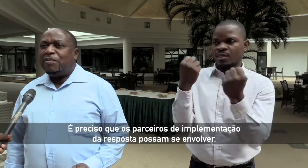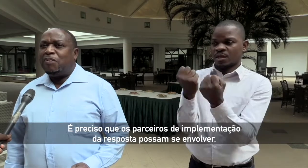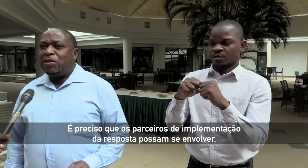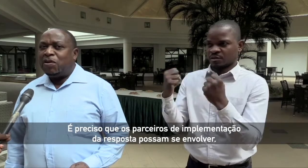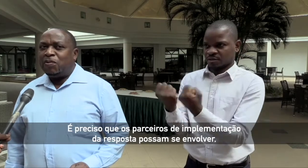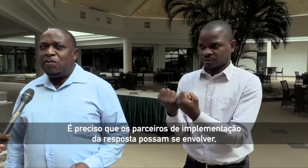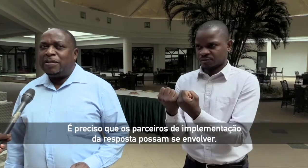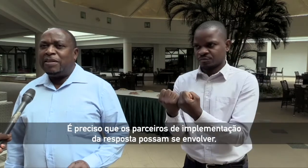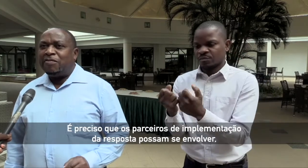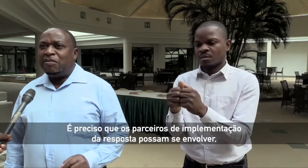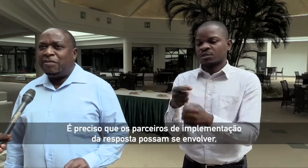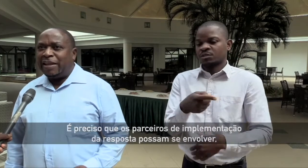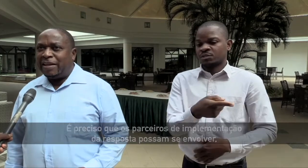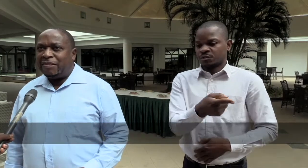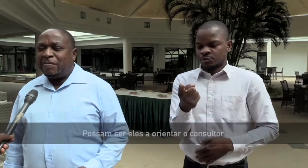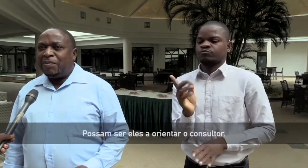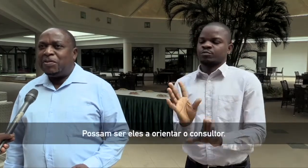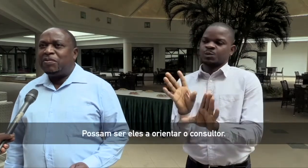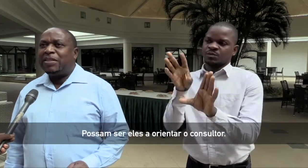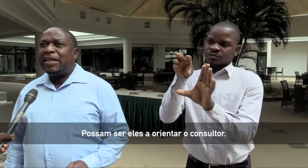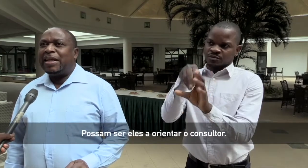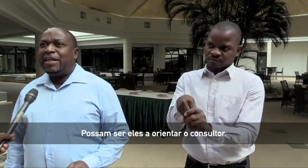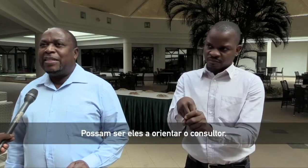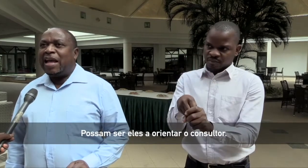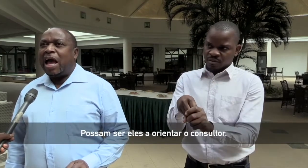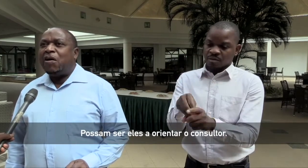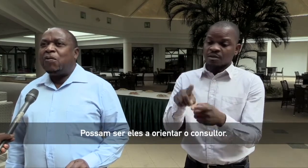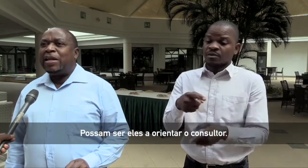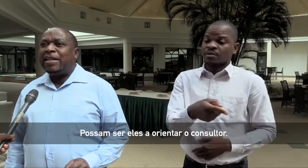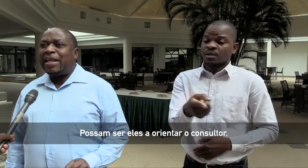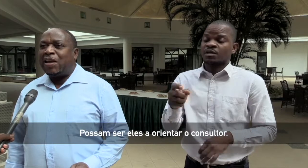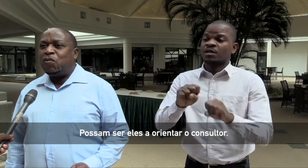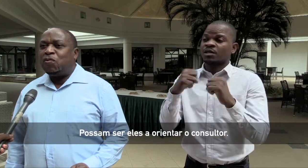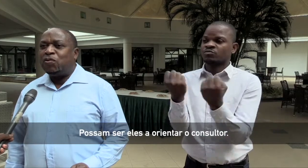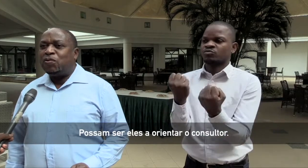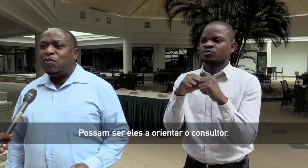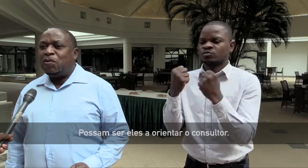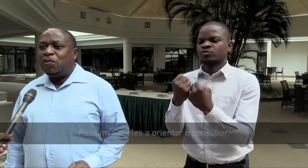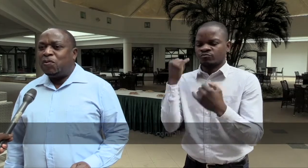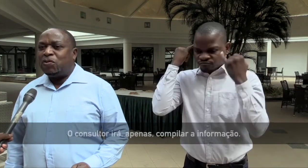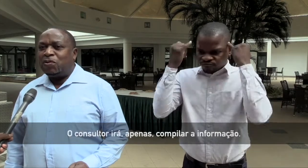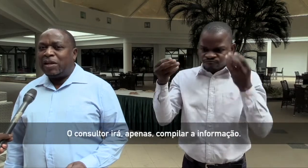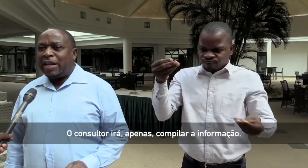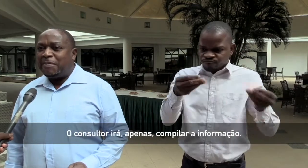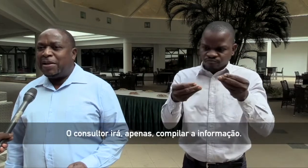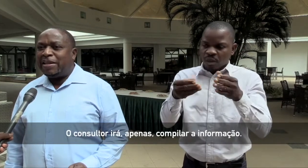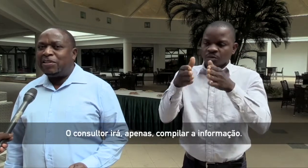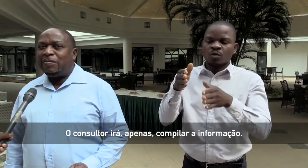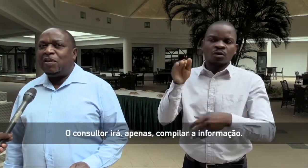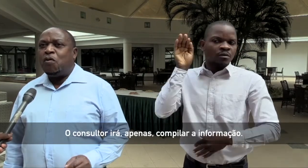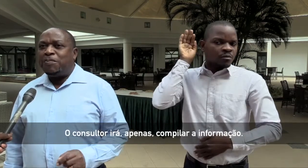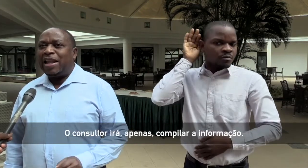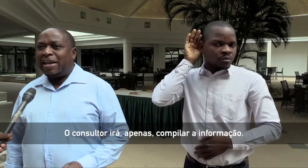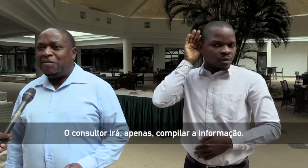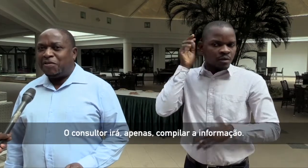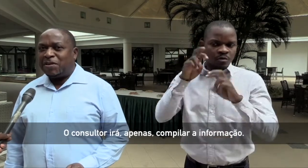possam se envolver, possam ser eles a orientar o consultor. O consultor irá apenas